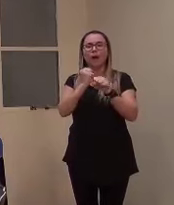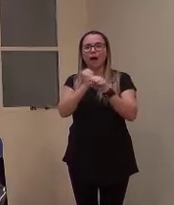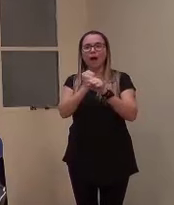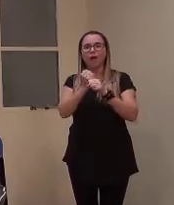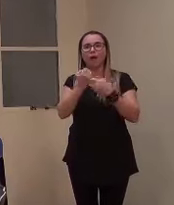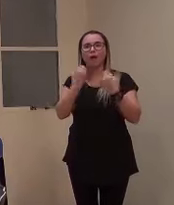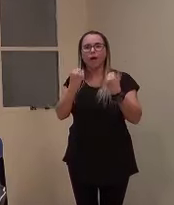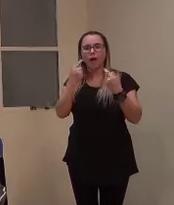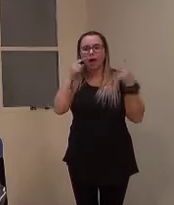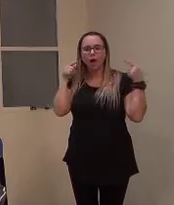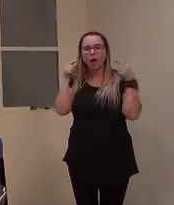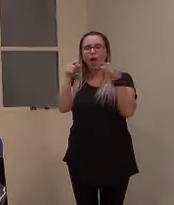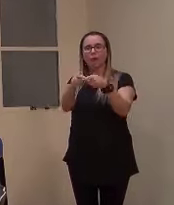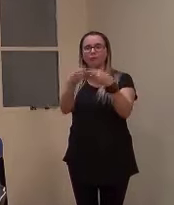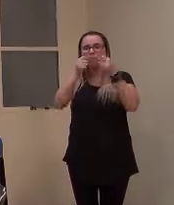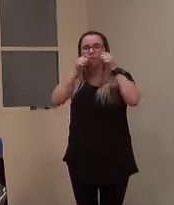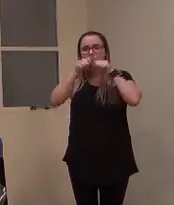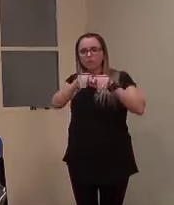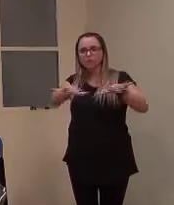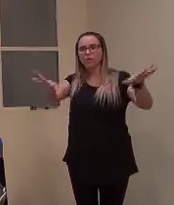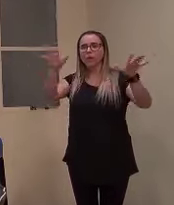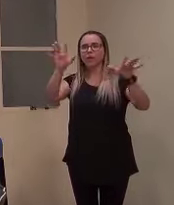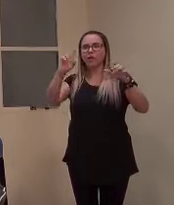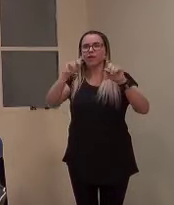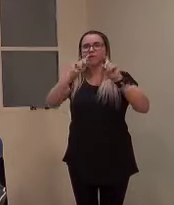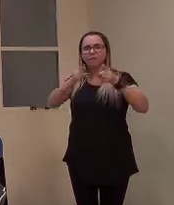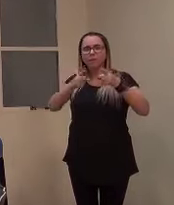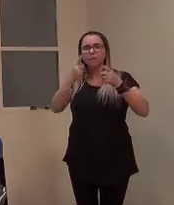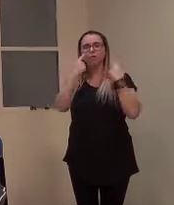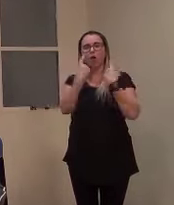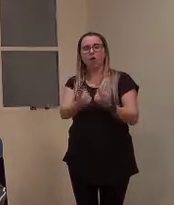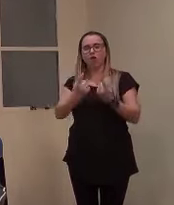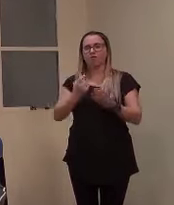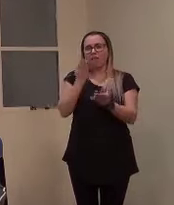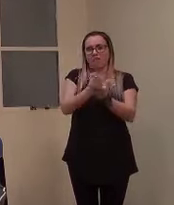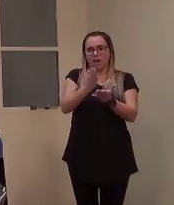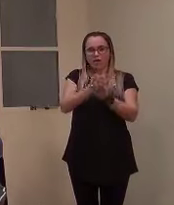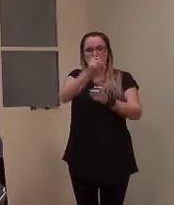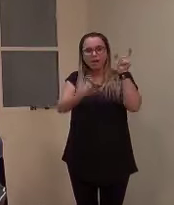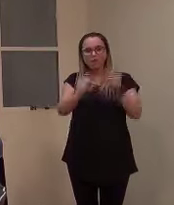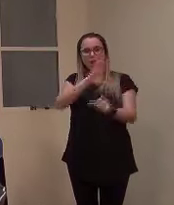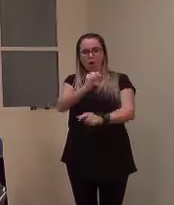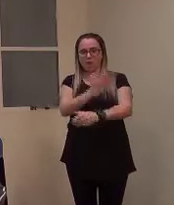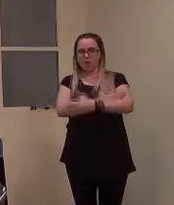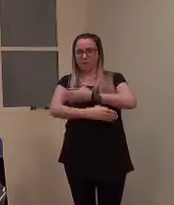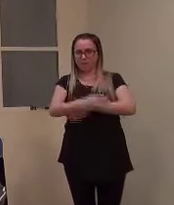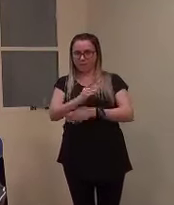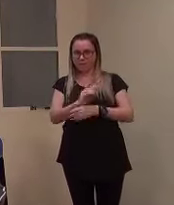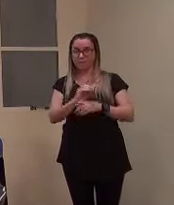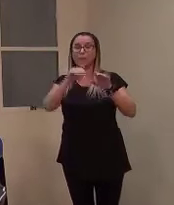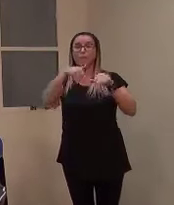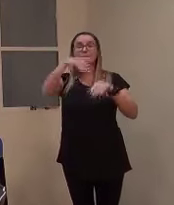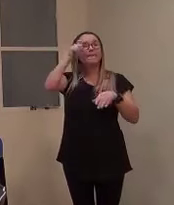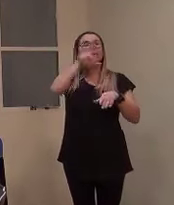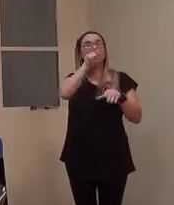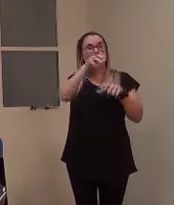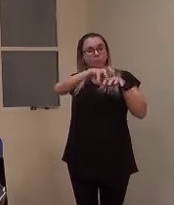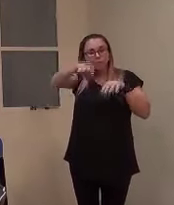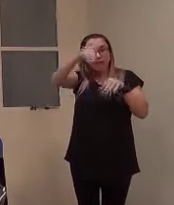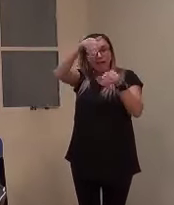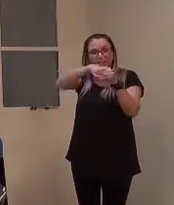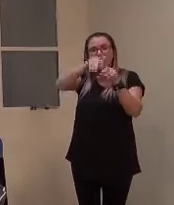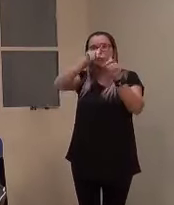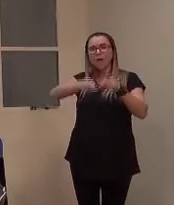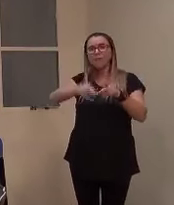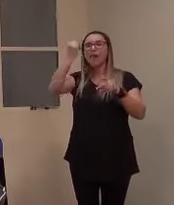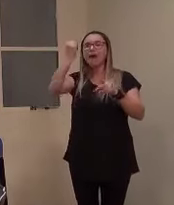función de difundir y reivindicar nuestros derechos como personas con discapacidad pero dentro de menta también los integramos